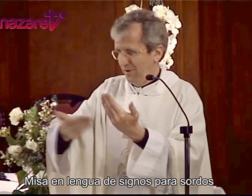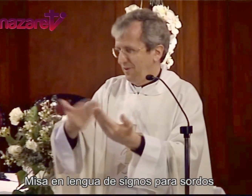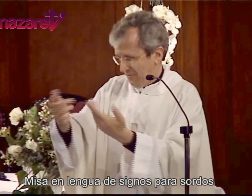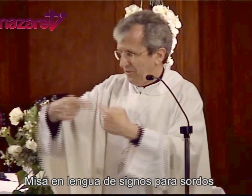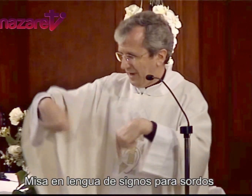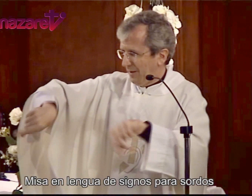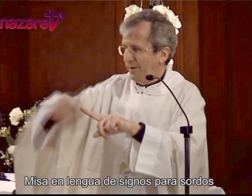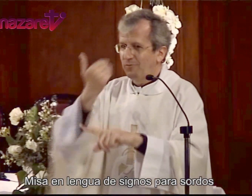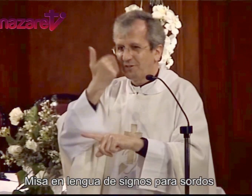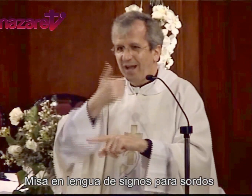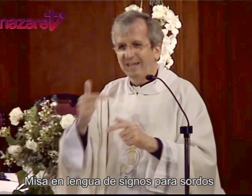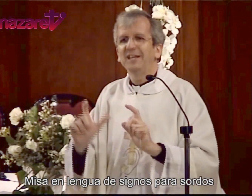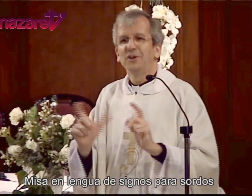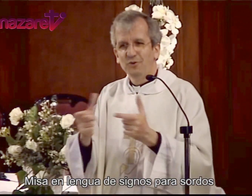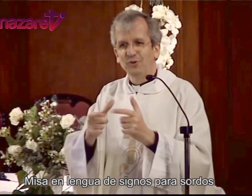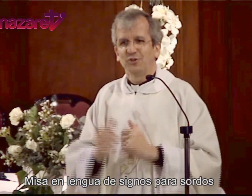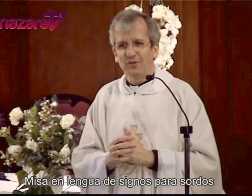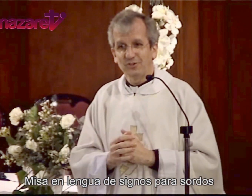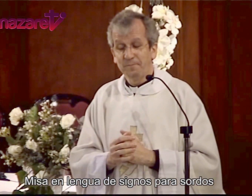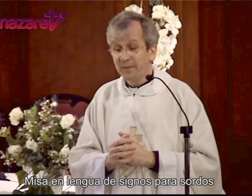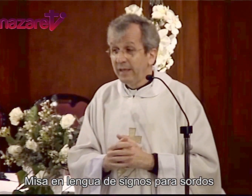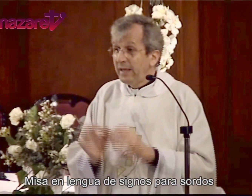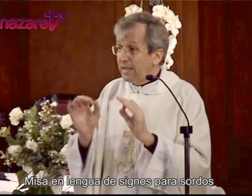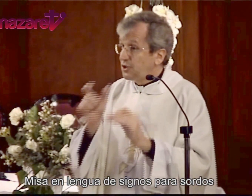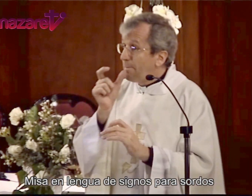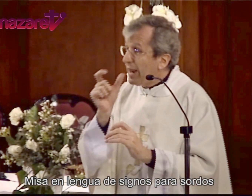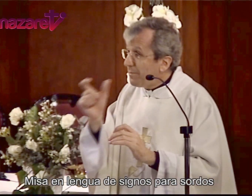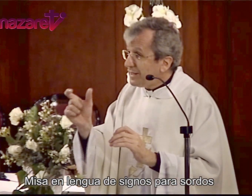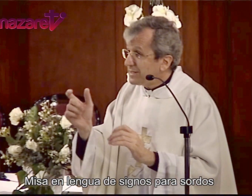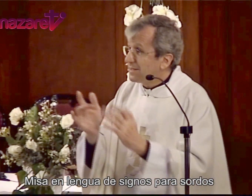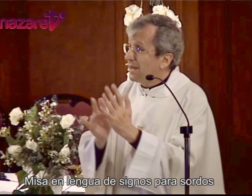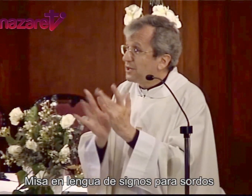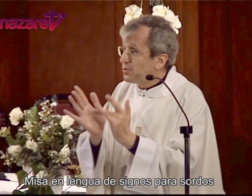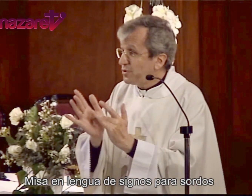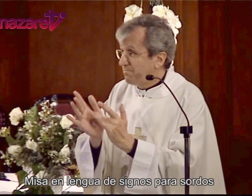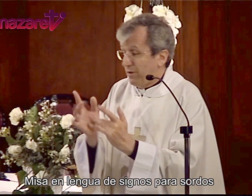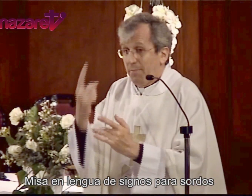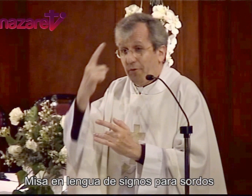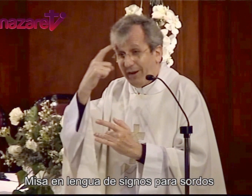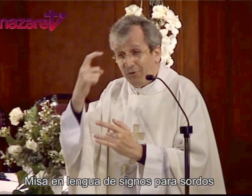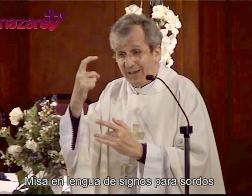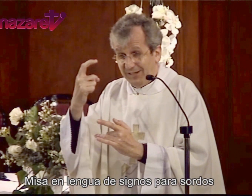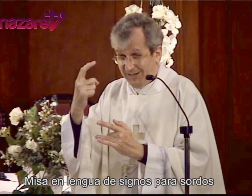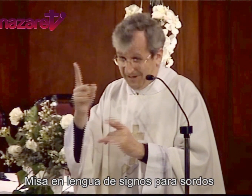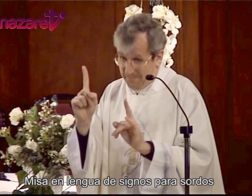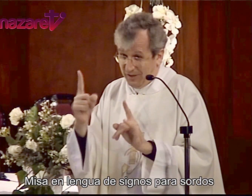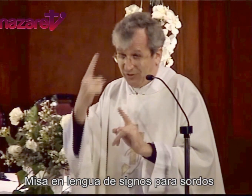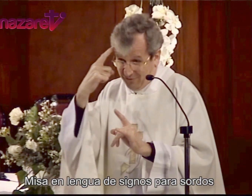Lo celebraremos Aquí nosotros Y son palabras Que Jesús Por ejemplo Recordáis Y pienso que os